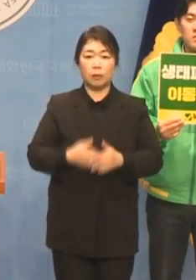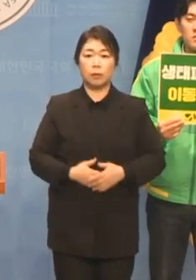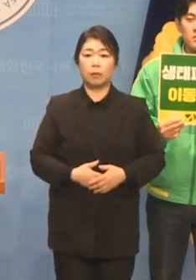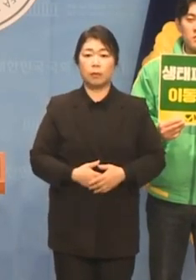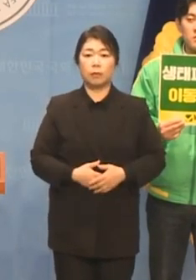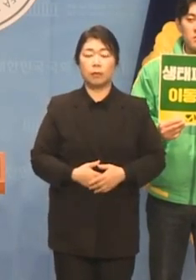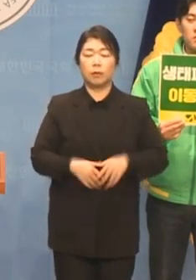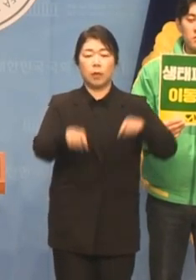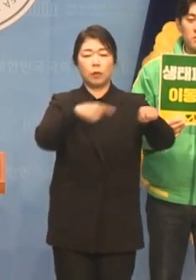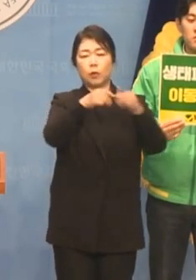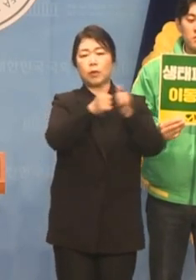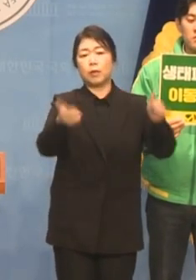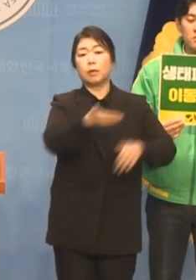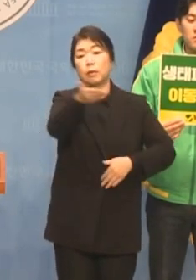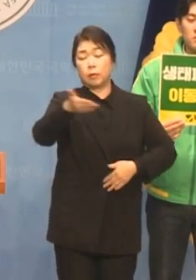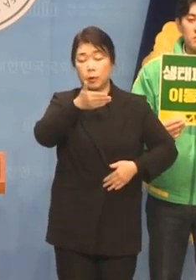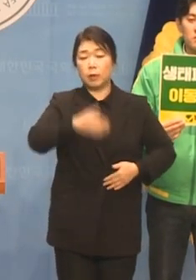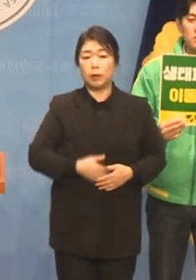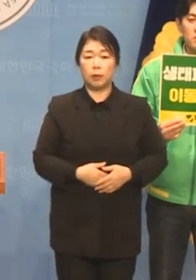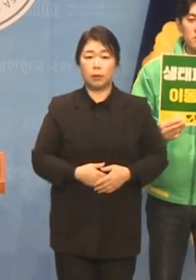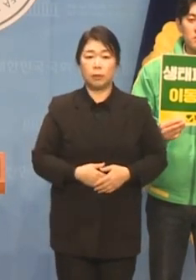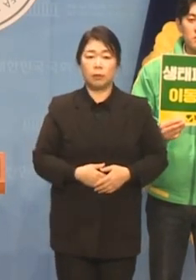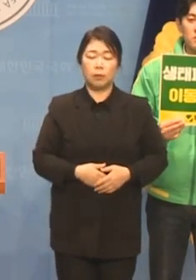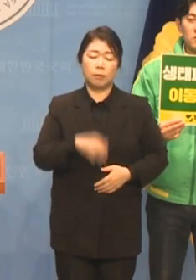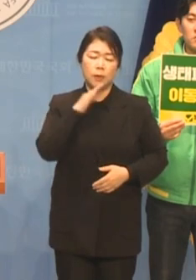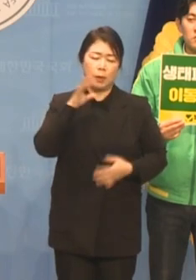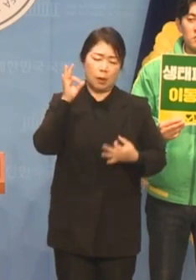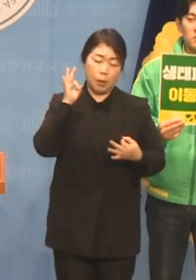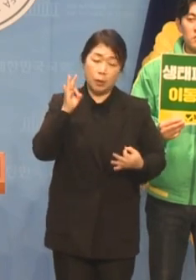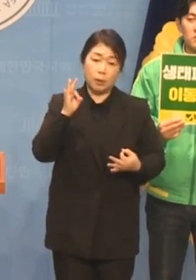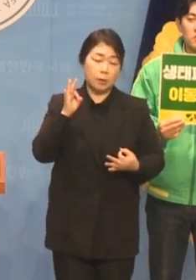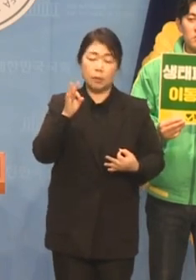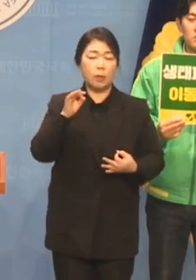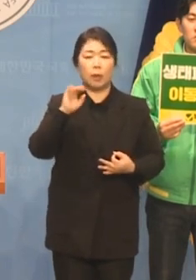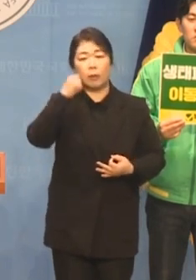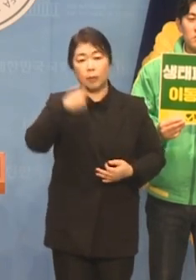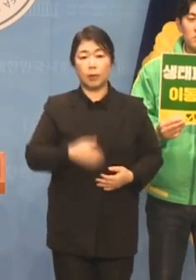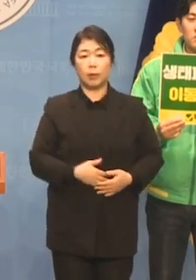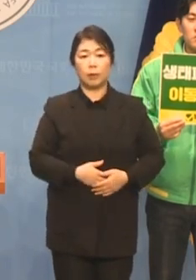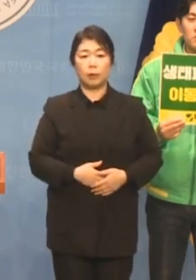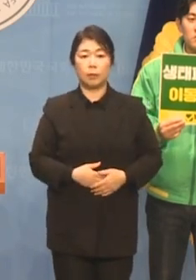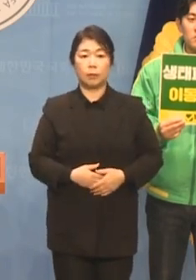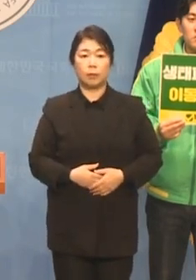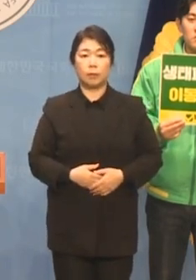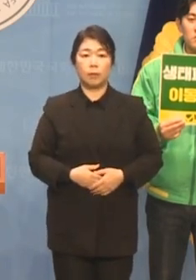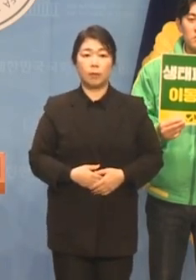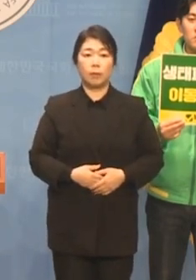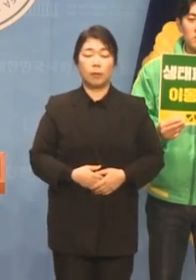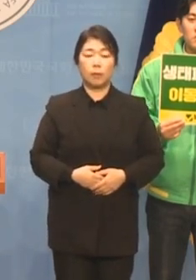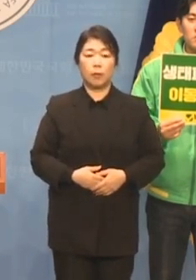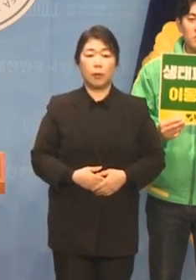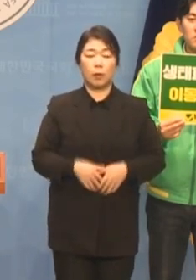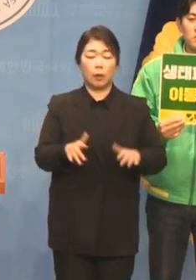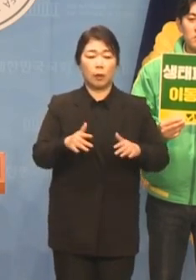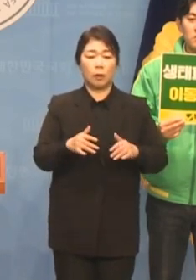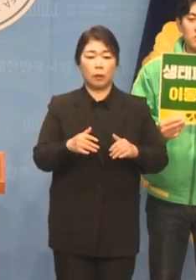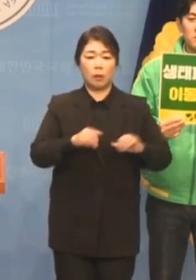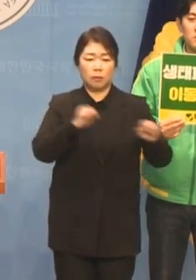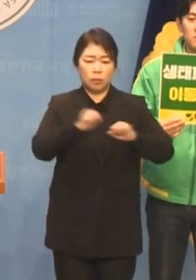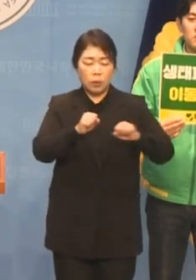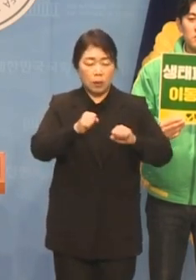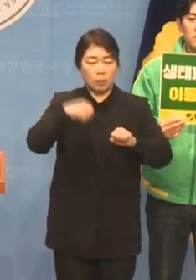주류 정치인들의 폭주 앞에서 우리 정말 가만히 있어도 되겠습니까이 폭주를 멈출 다른